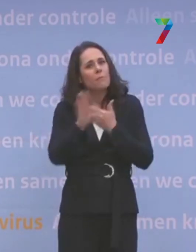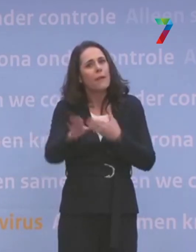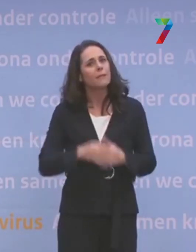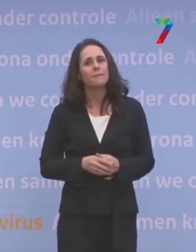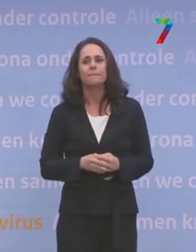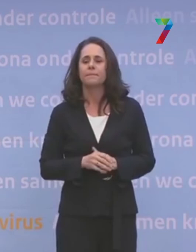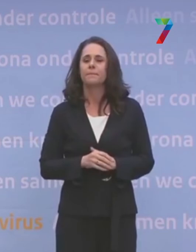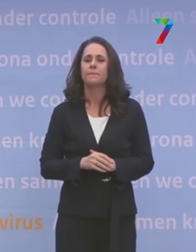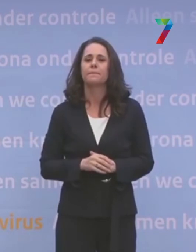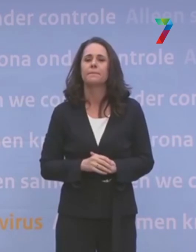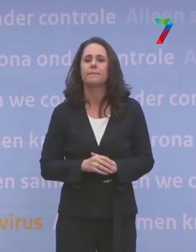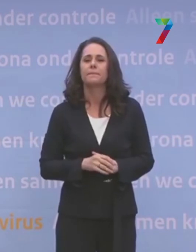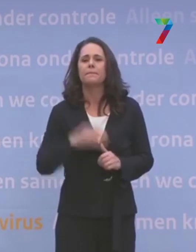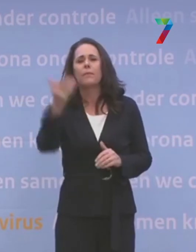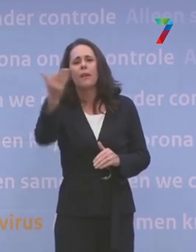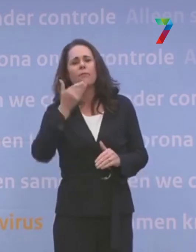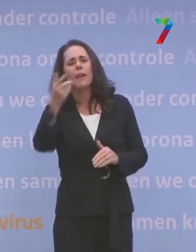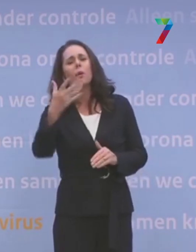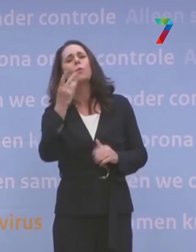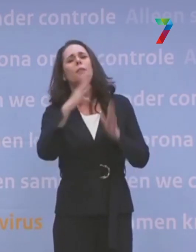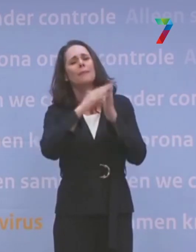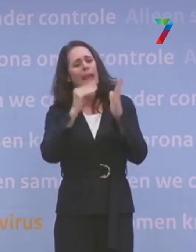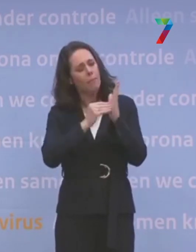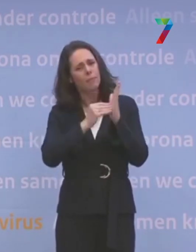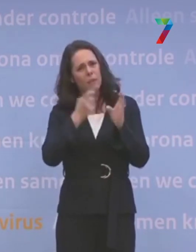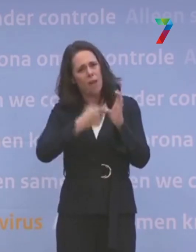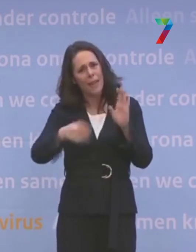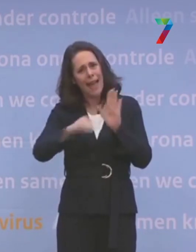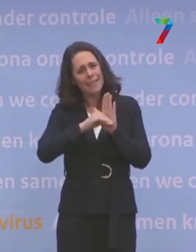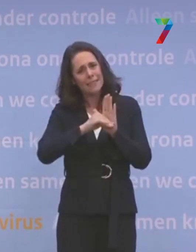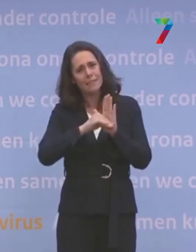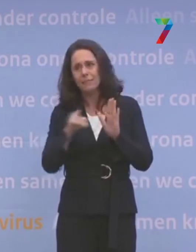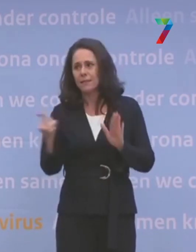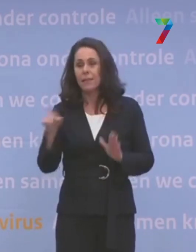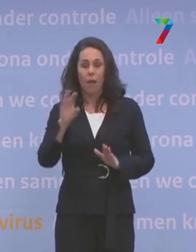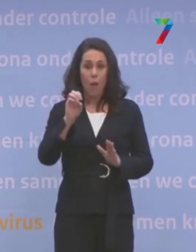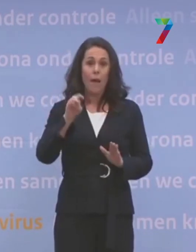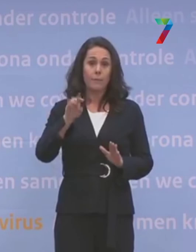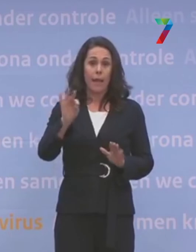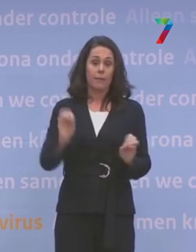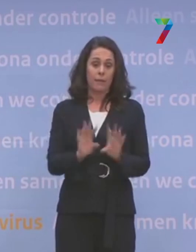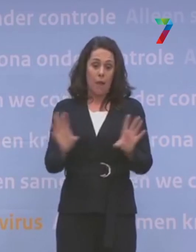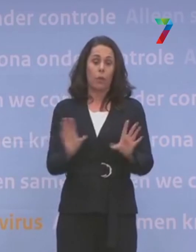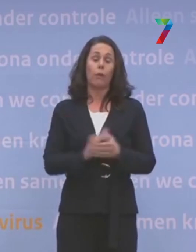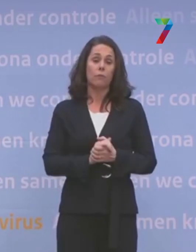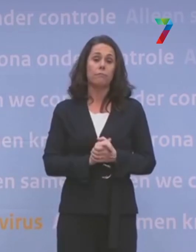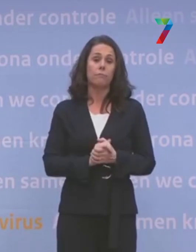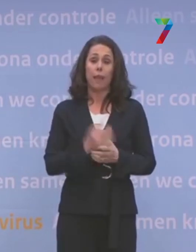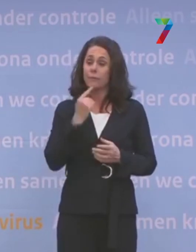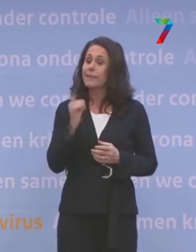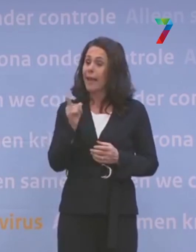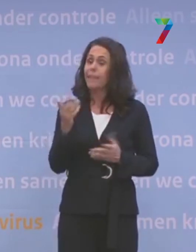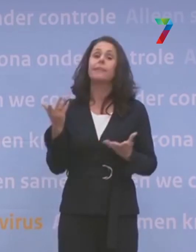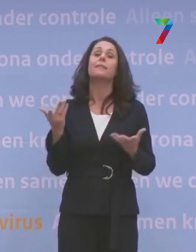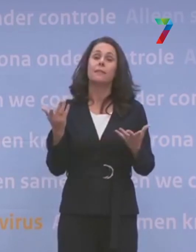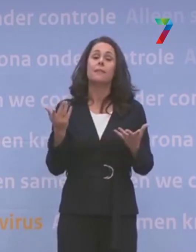Ja. En hoe zit het met die app? Is dat nou een harde eis of niet? Ja, het OMT is daar duidelijk over. Dat heeft tegen ons gezegd. Wil je dat